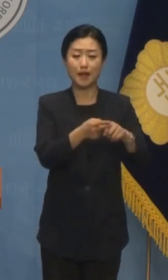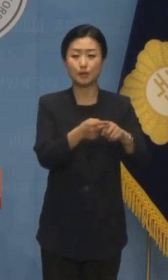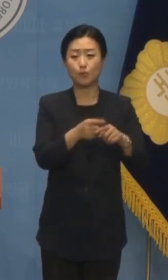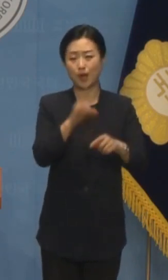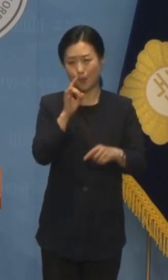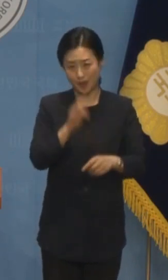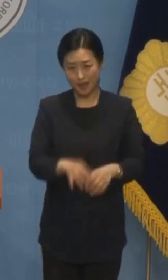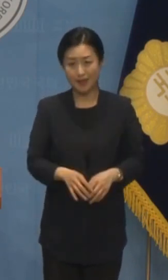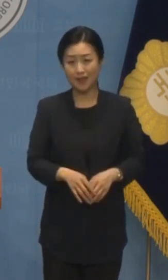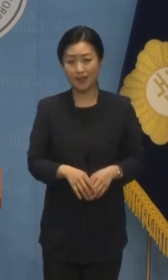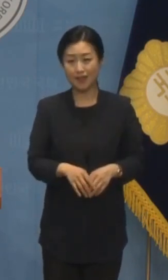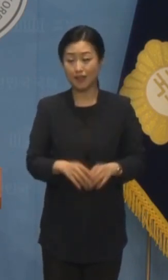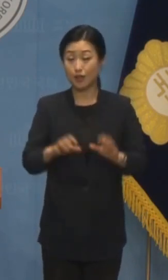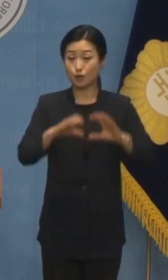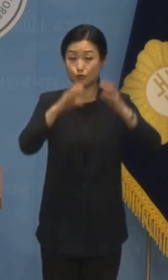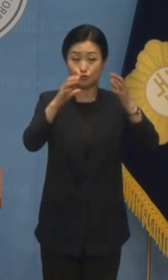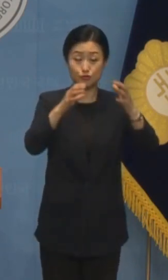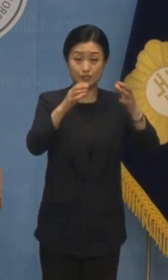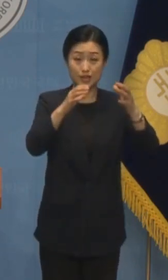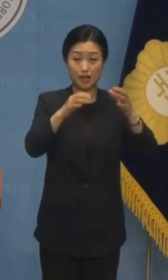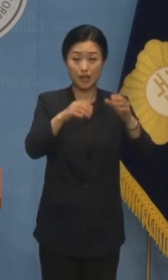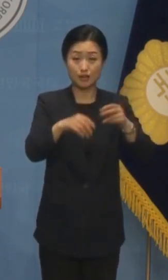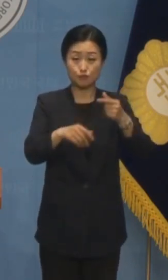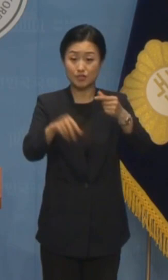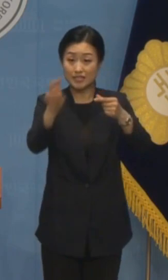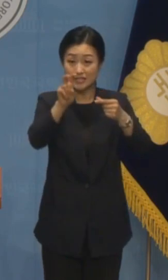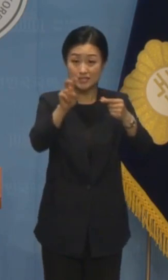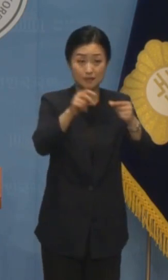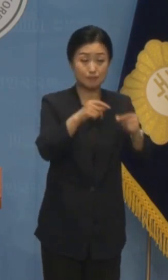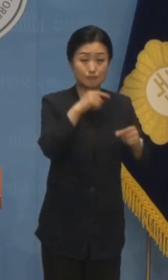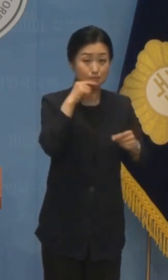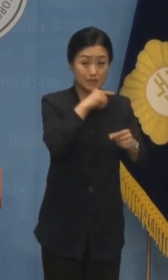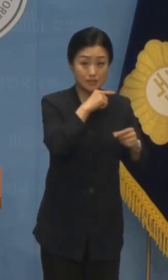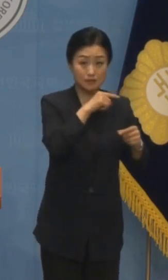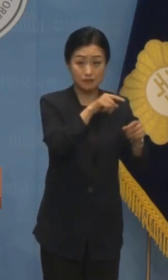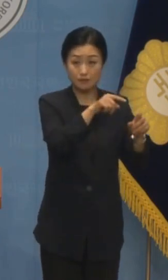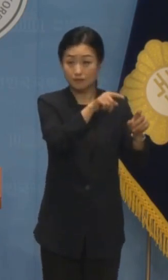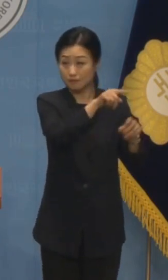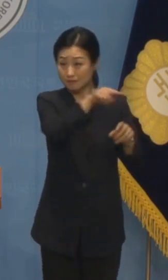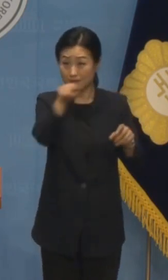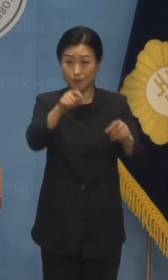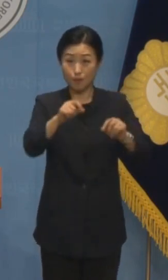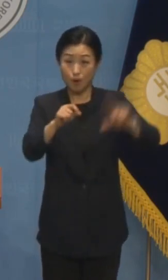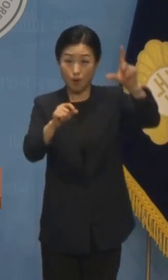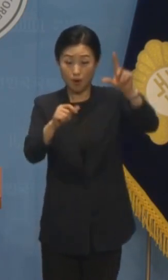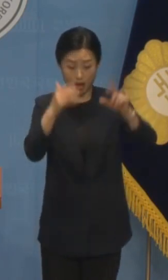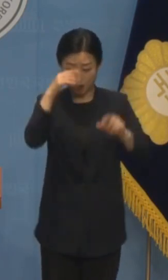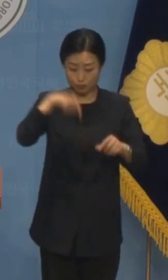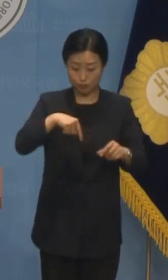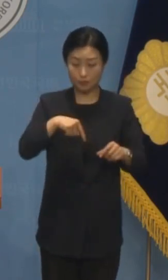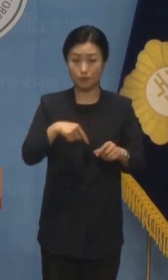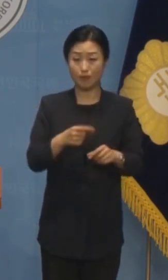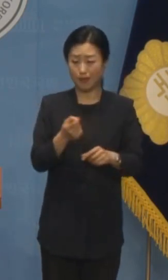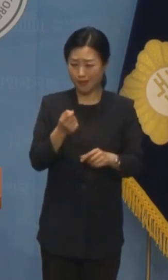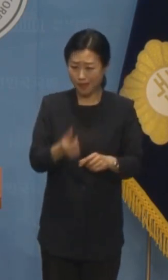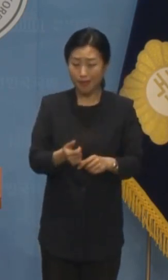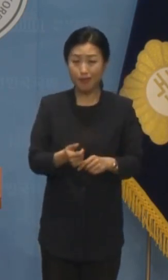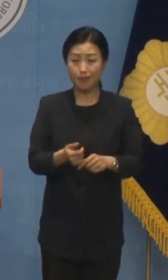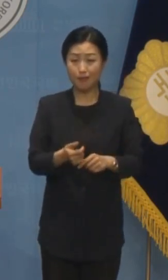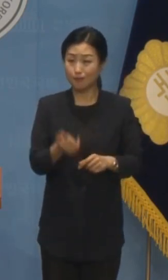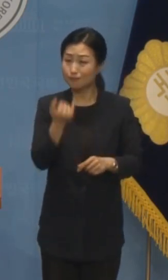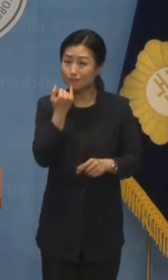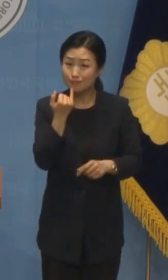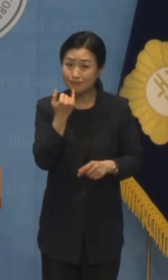됩니다. 국제비교 국가부채율이 너무 양호하니까 기재부 관료들과 국민의힘이 고장난 레코드처럼 반복하는 말이